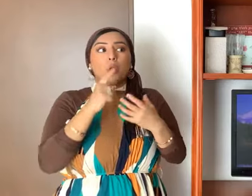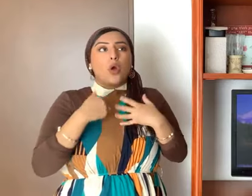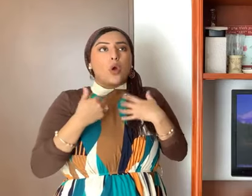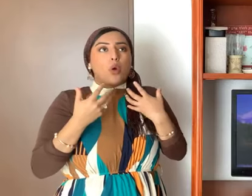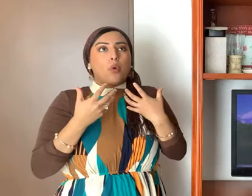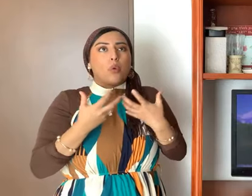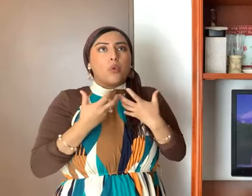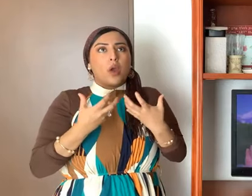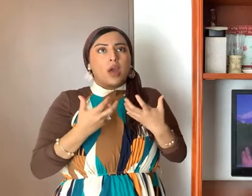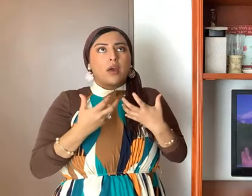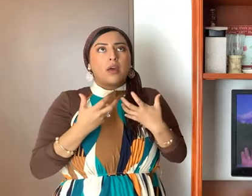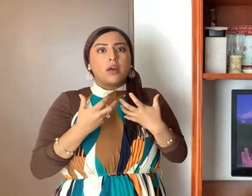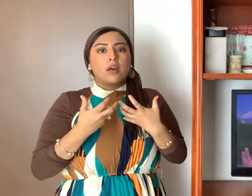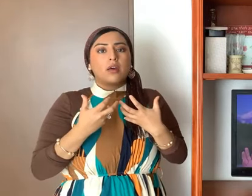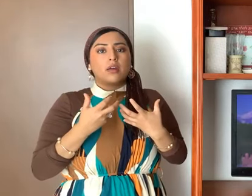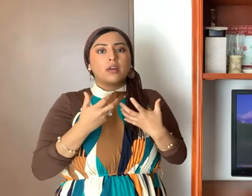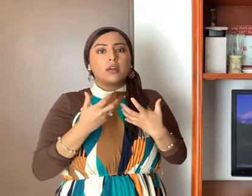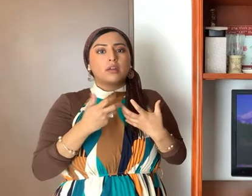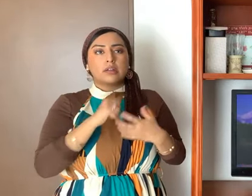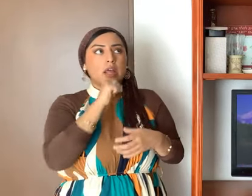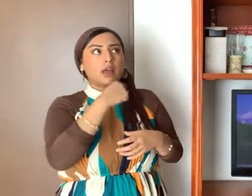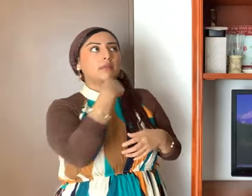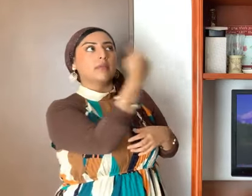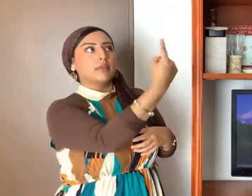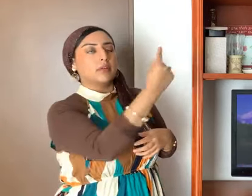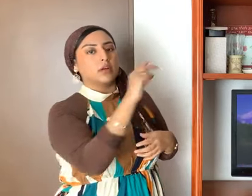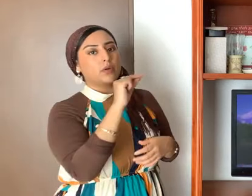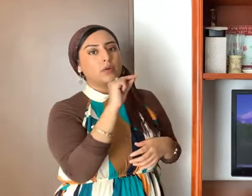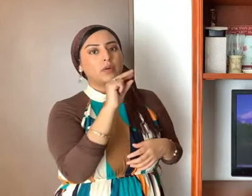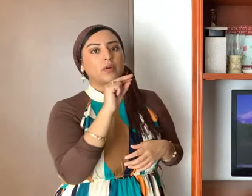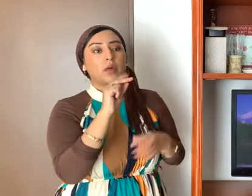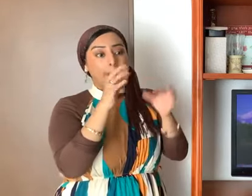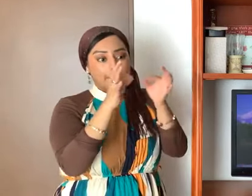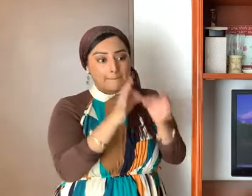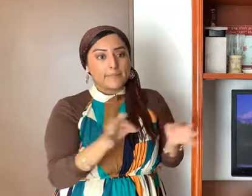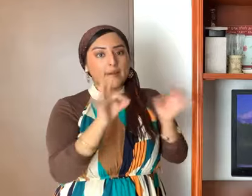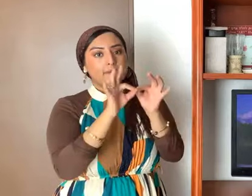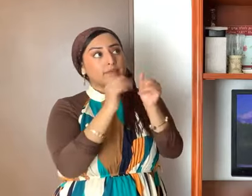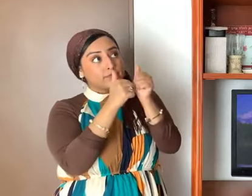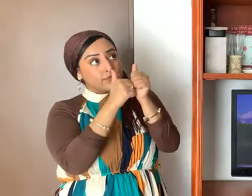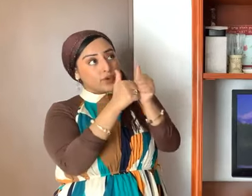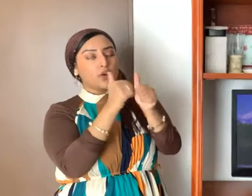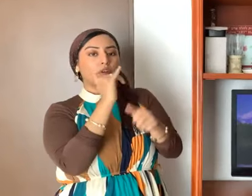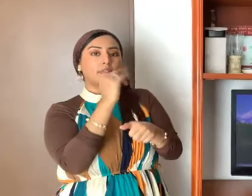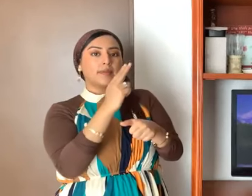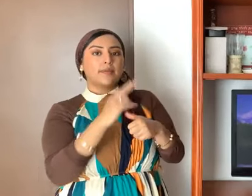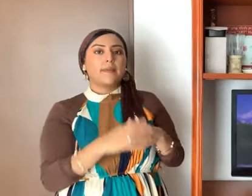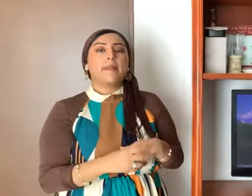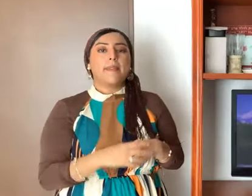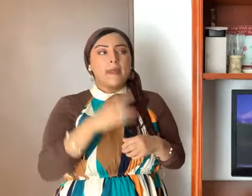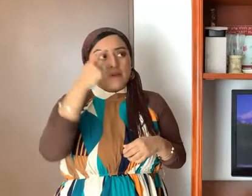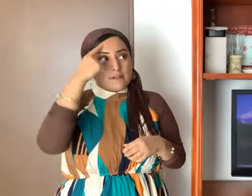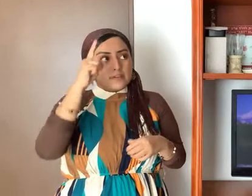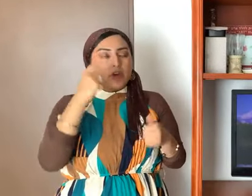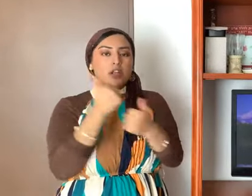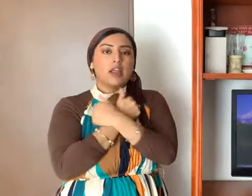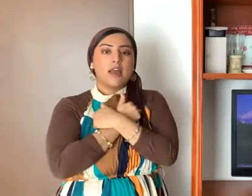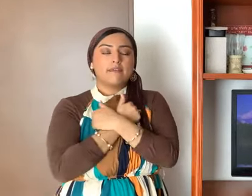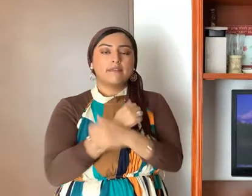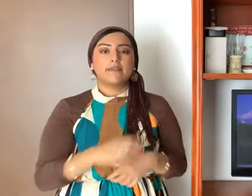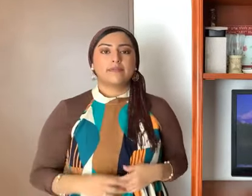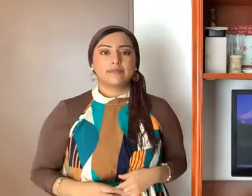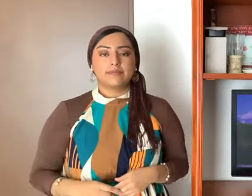que él anhelaba, no se lo mencionó. Porque la importante era seguir a Yahweh por amor.